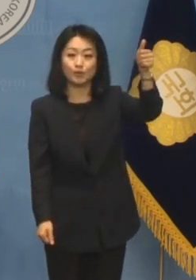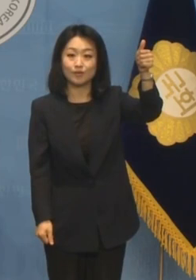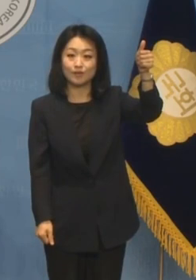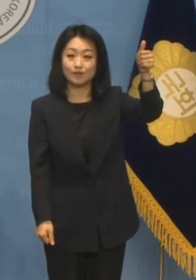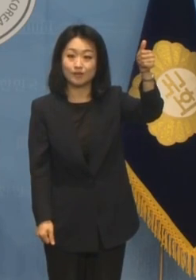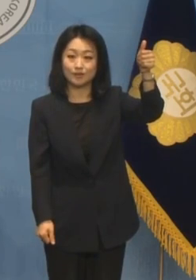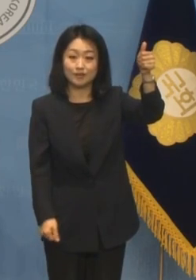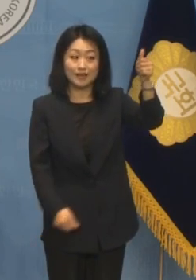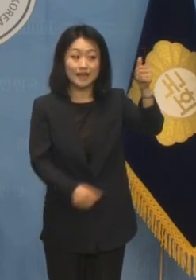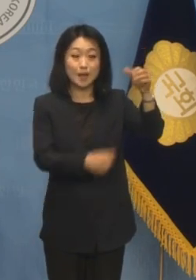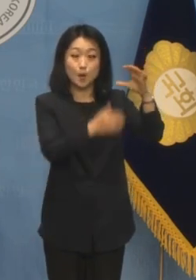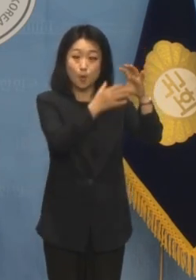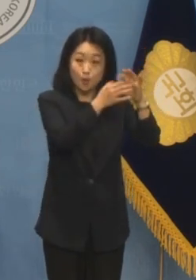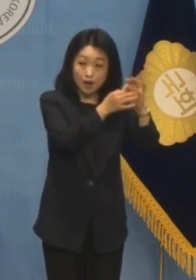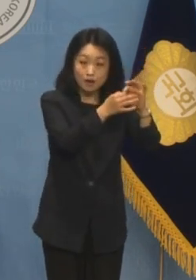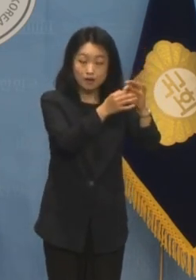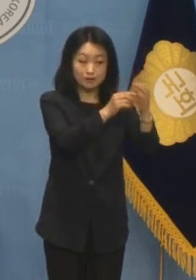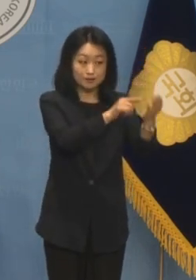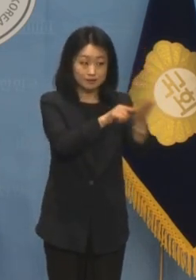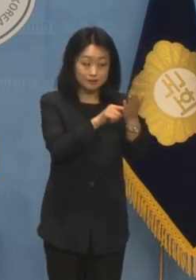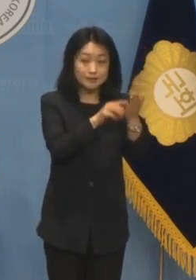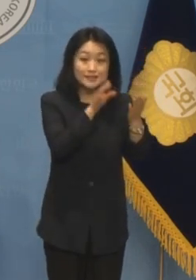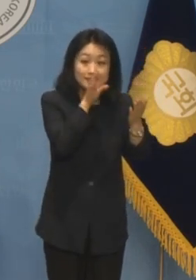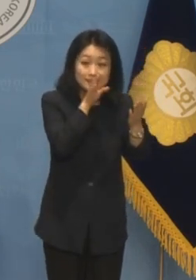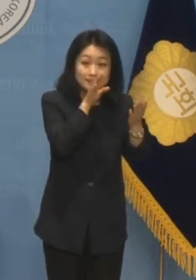이제 결정적 순간에